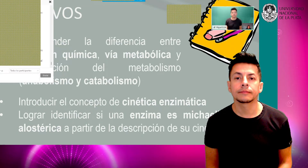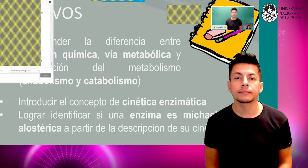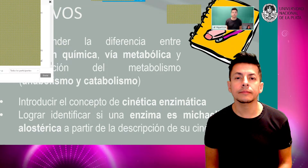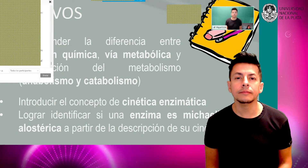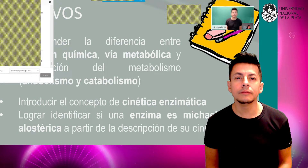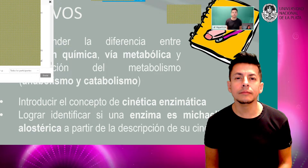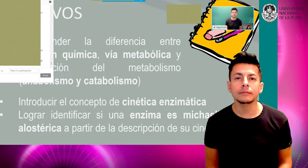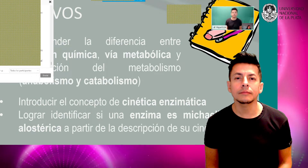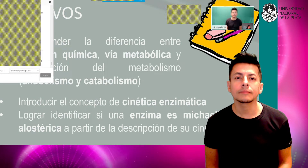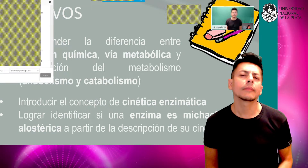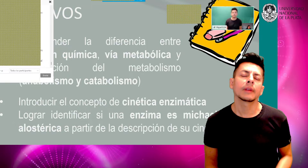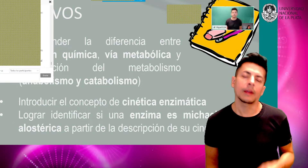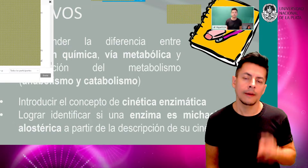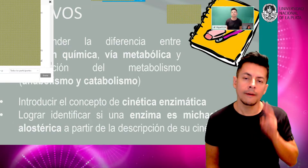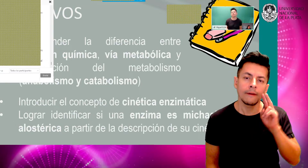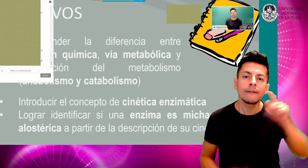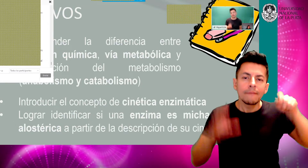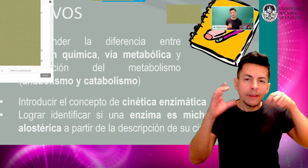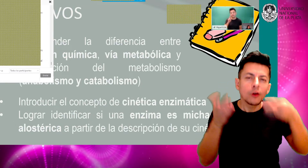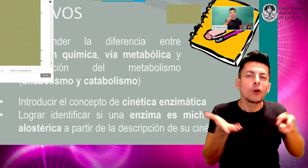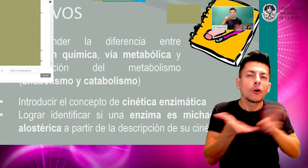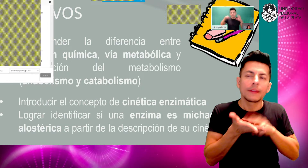Ah, bueno.